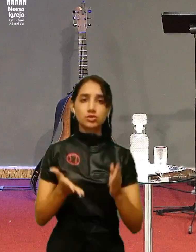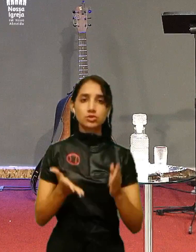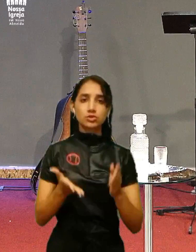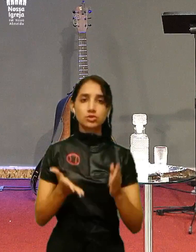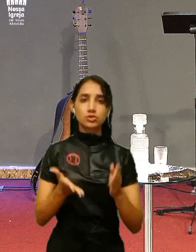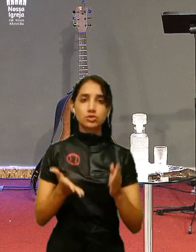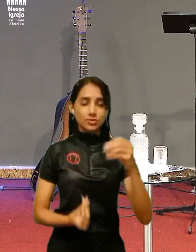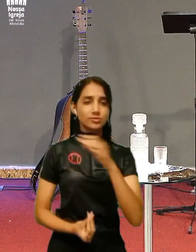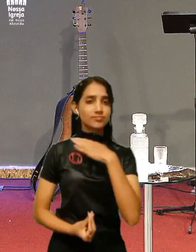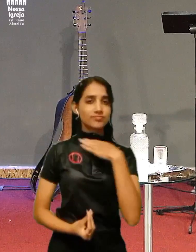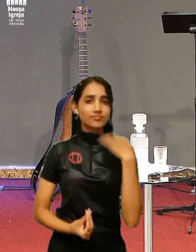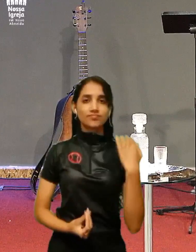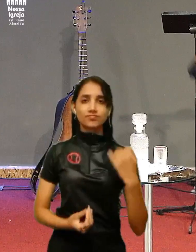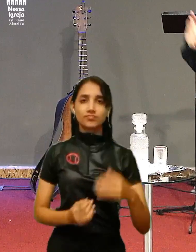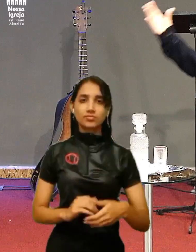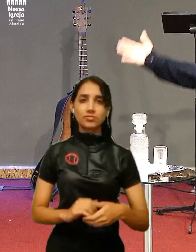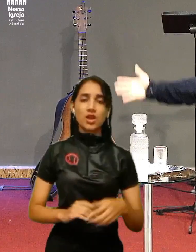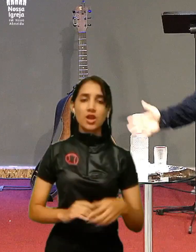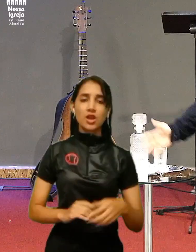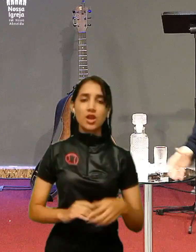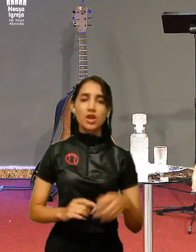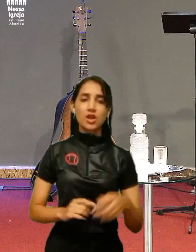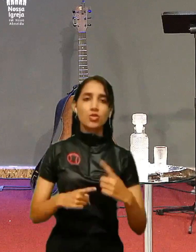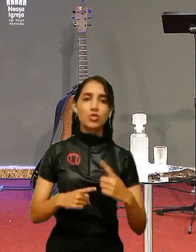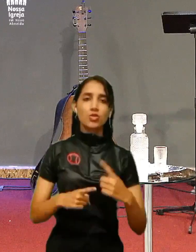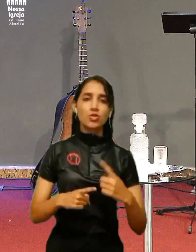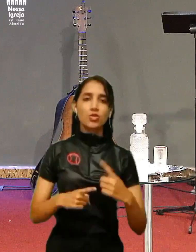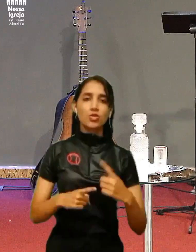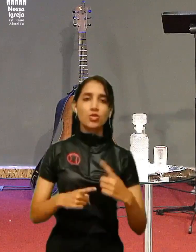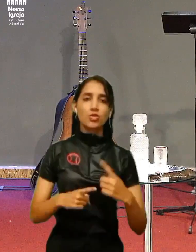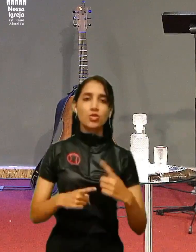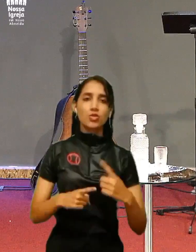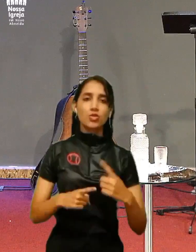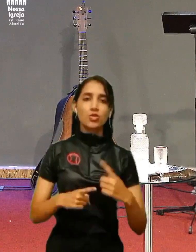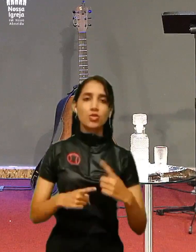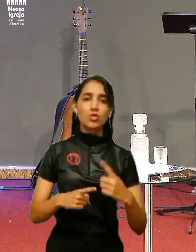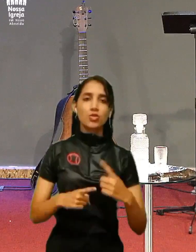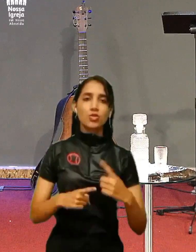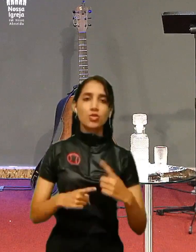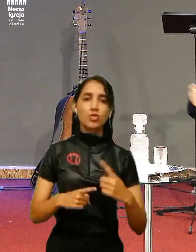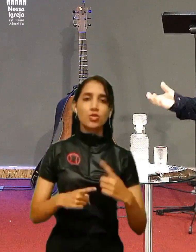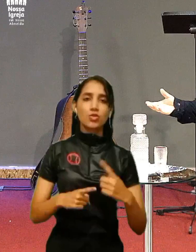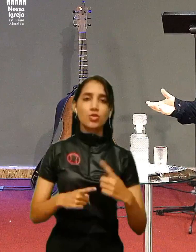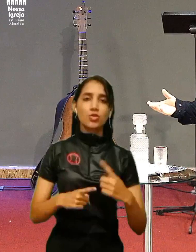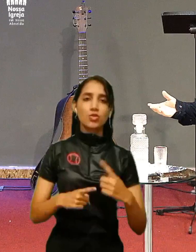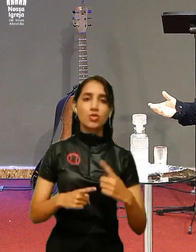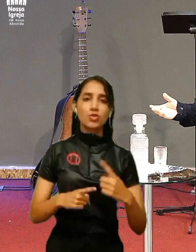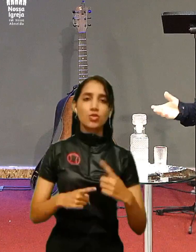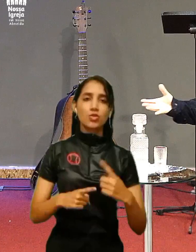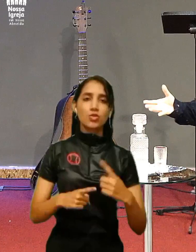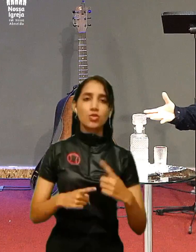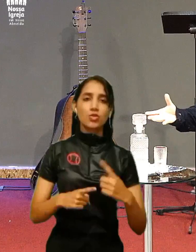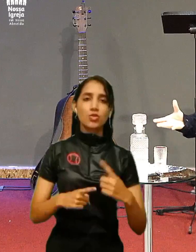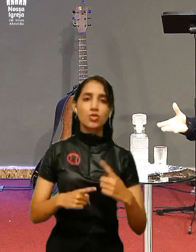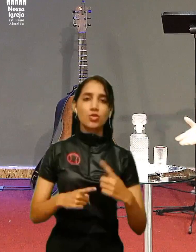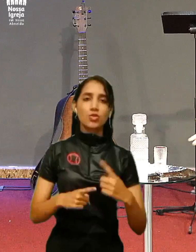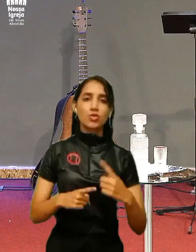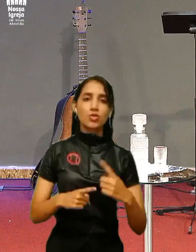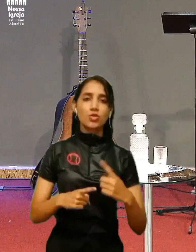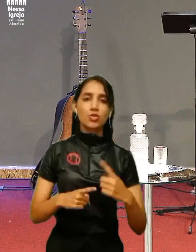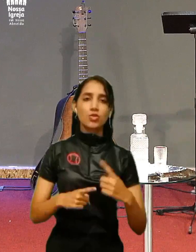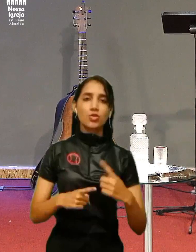Existem igrejas que se dizem inclusivas na nossa geração. Vamos incluir todo mundo, mas na verdade